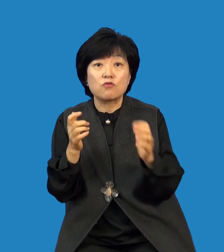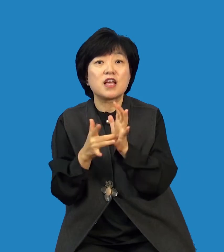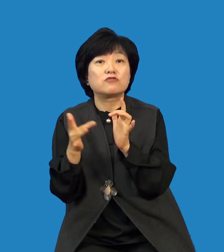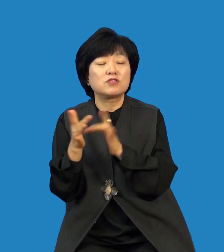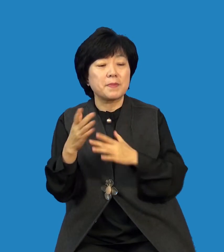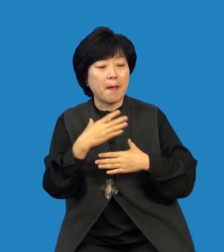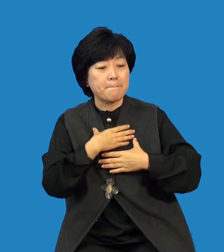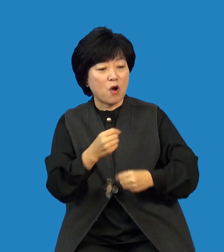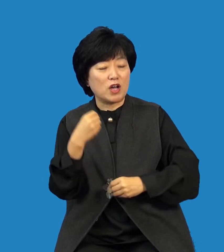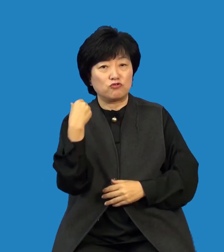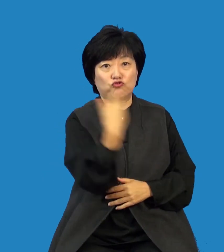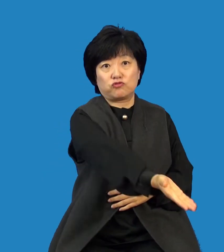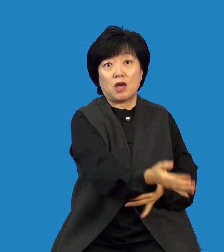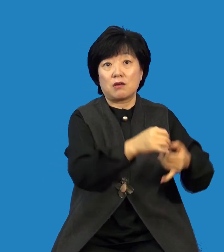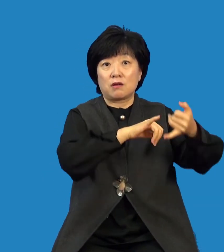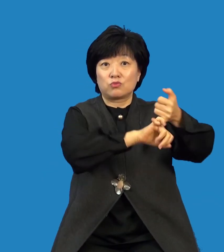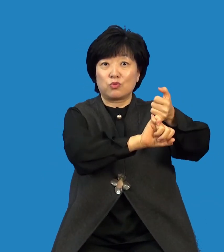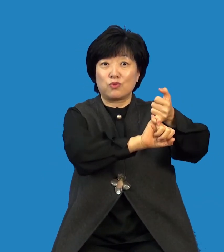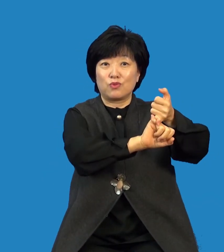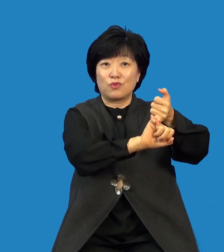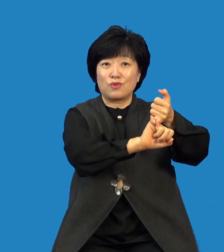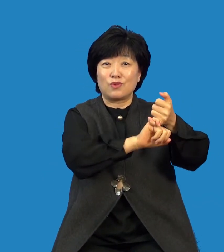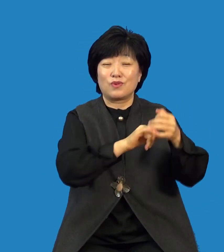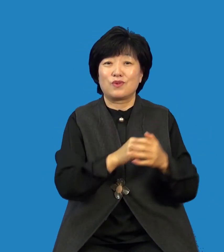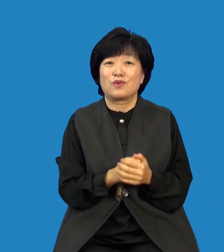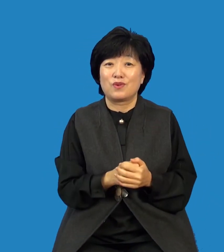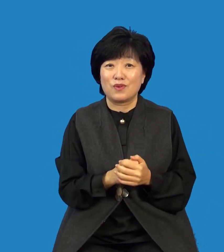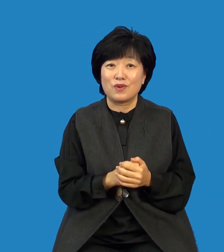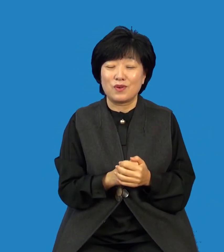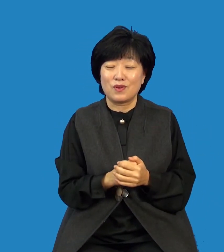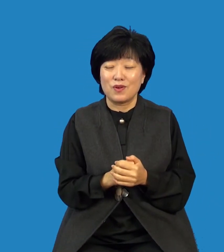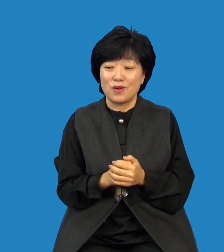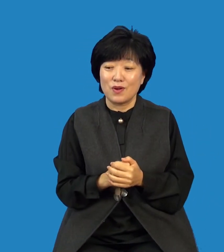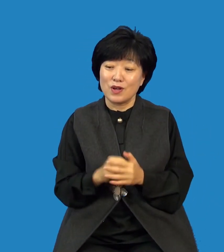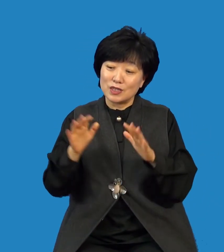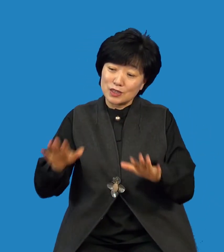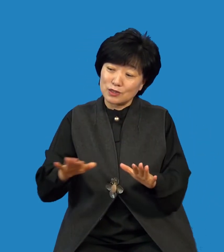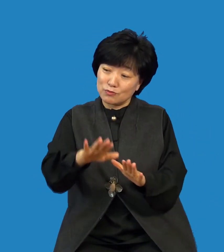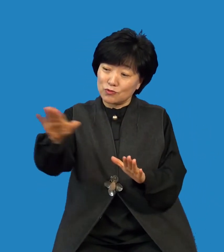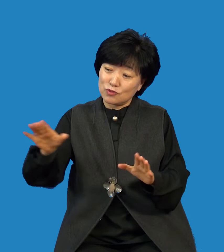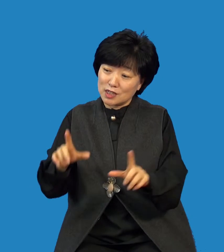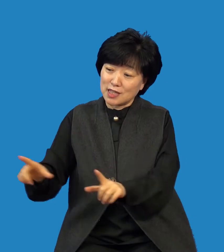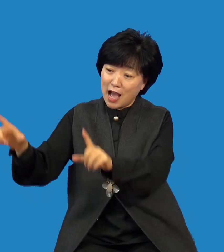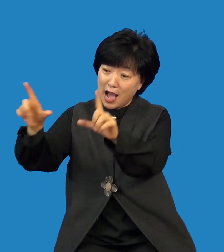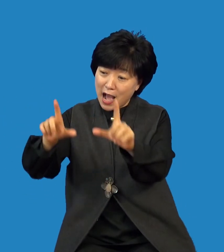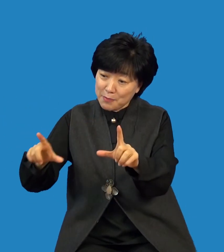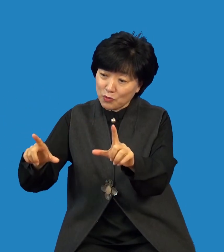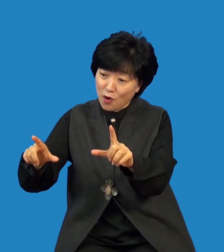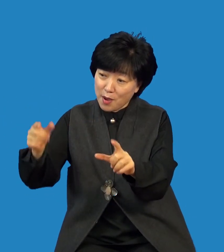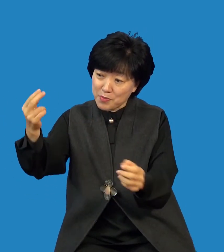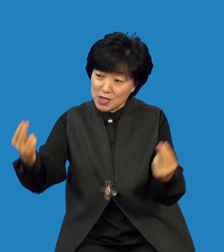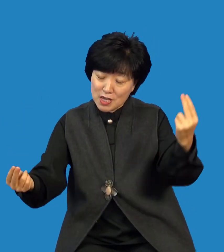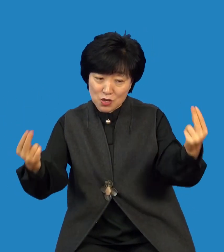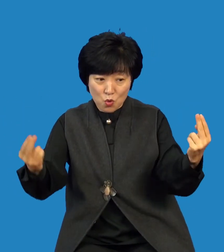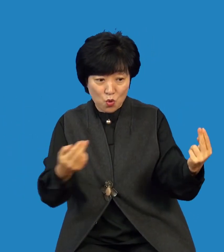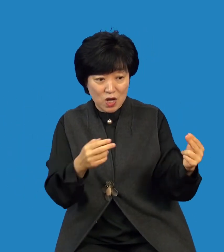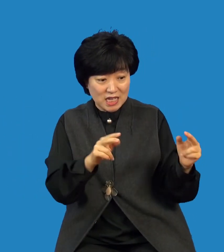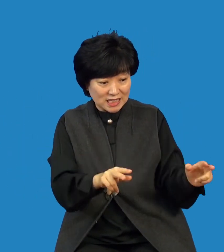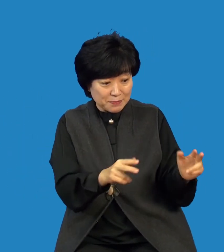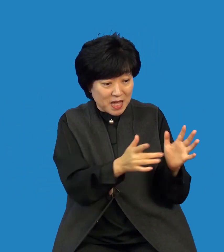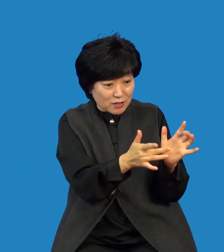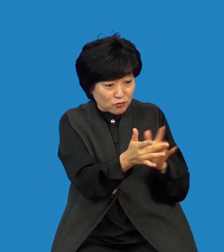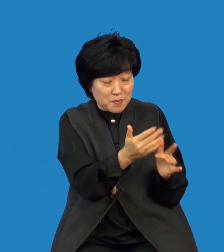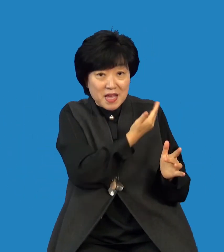제자들보다 더 열악한 환경 가운데 있는 사람들은 그렇게 많지 않다는 거지. 적어도 이 제자들은요, 우리가 살았던 것보다 훨씬 더 불안하게 살